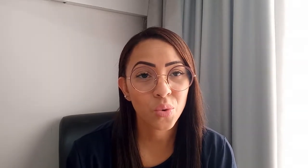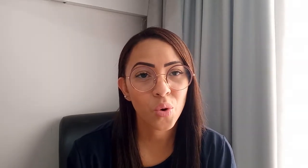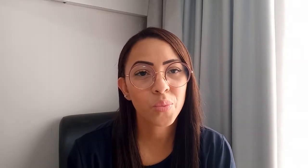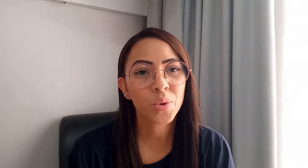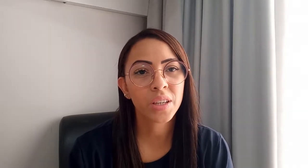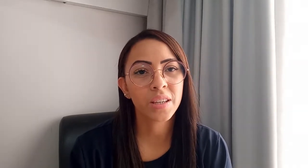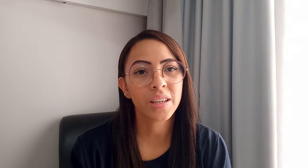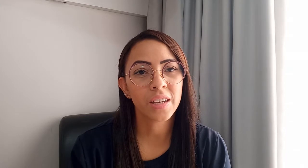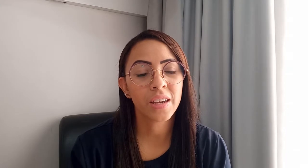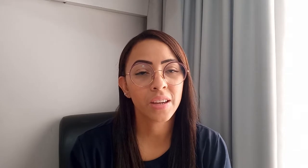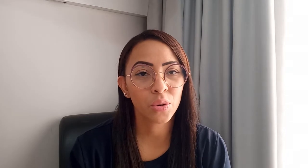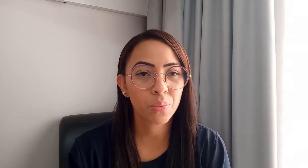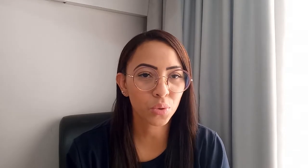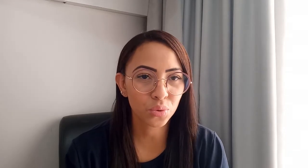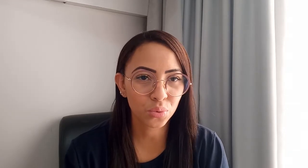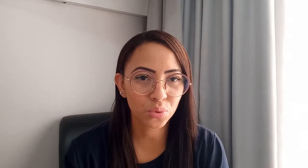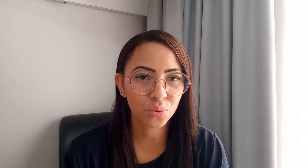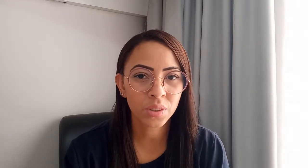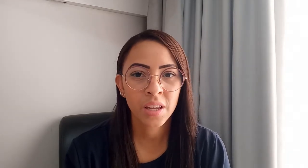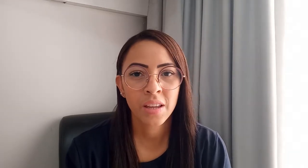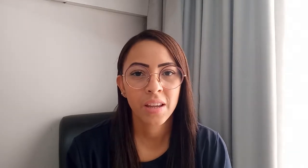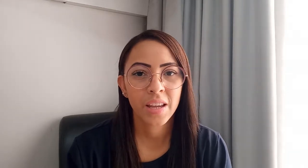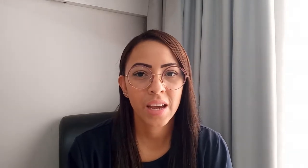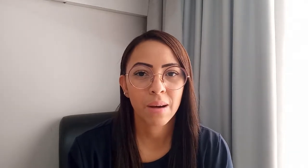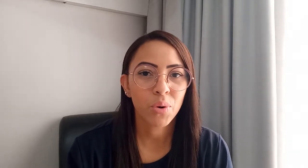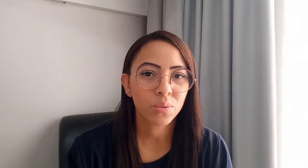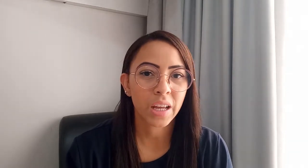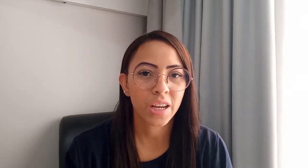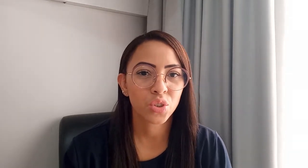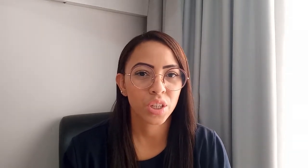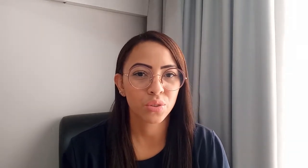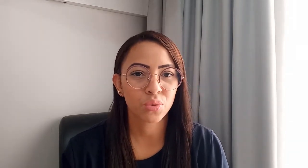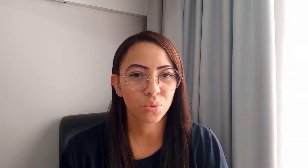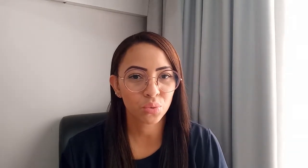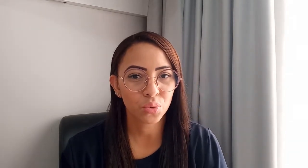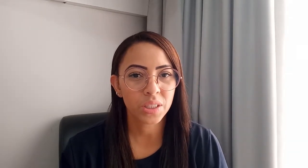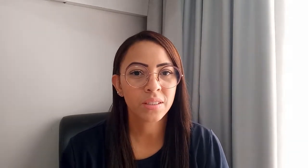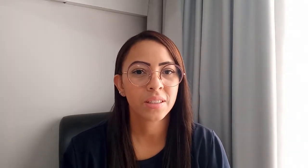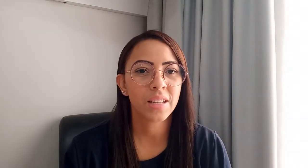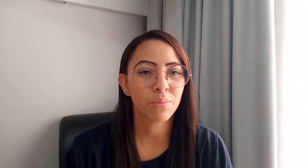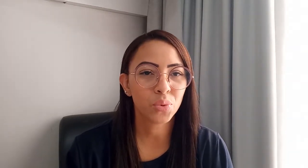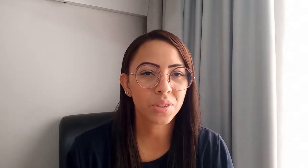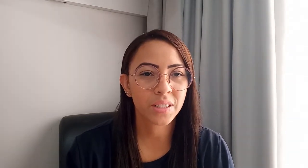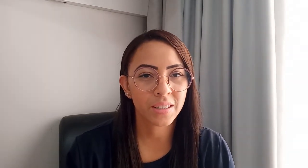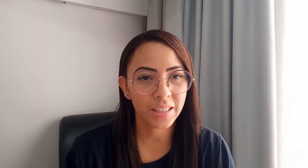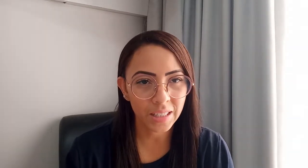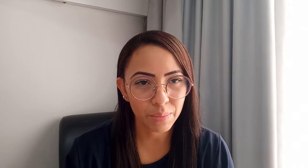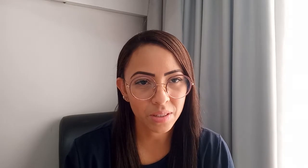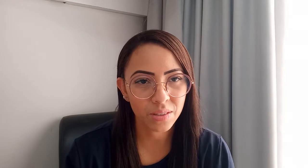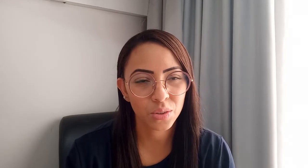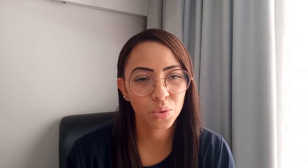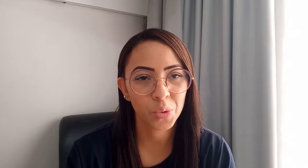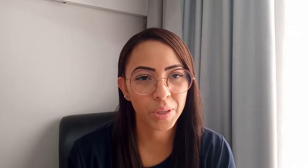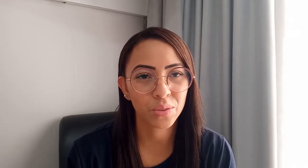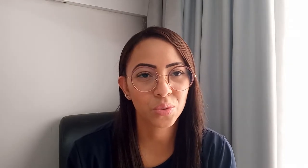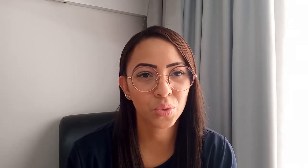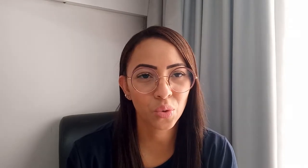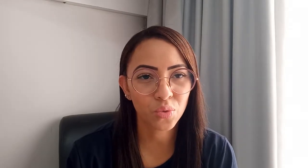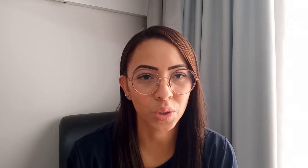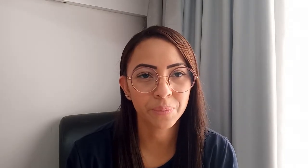como que eu produzo a montagem, a estrutura da música em Libras no momento do louvor.